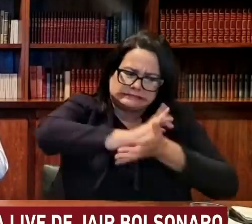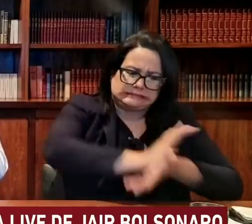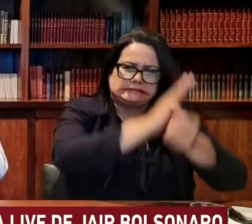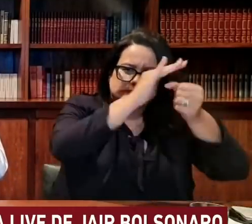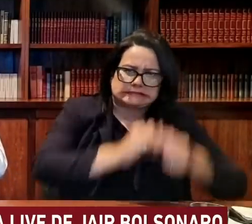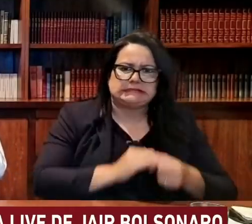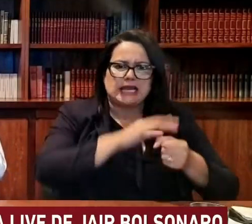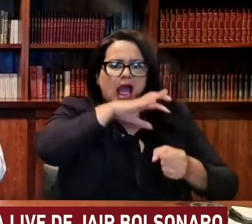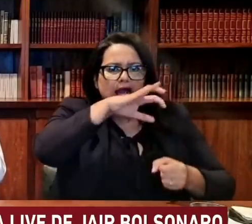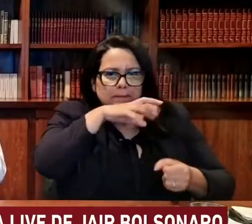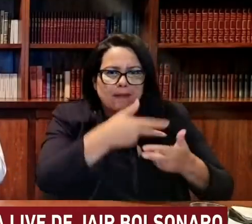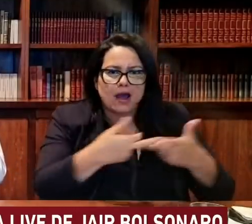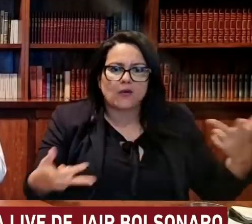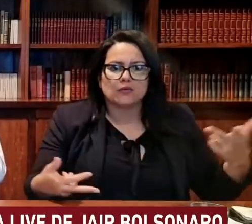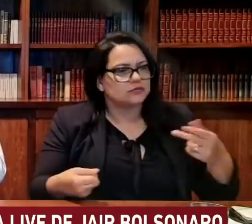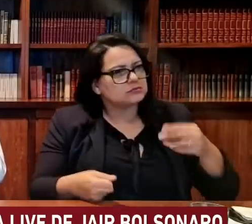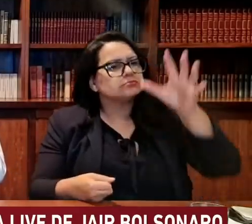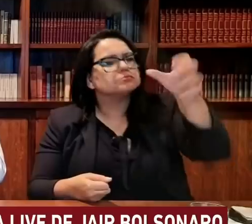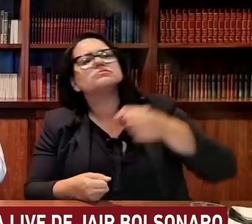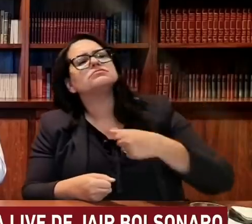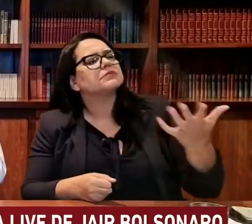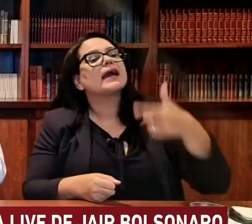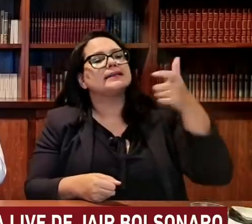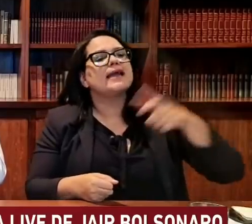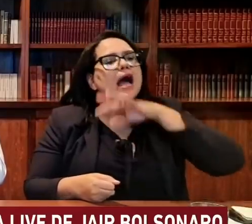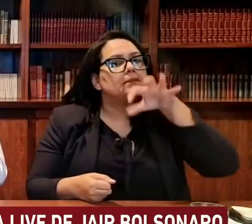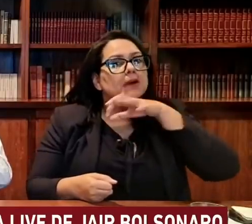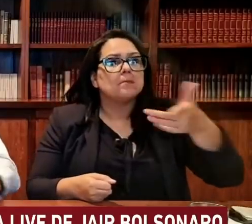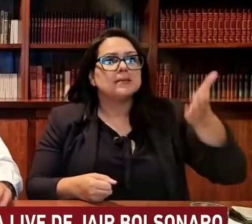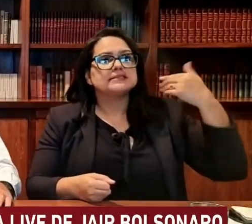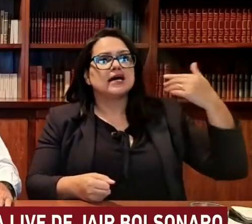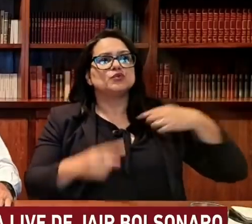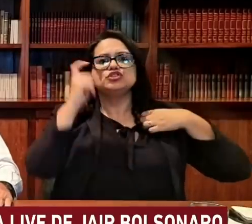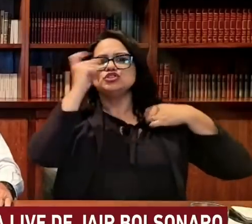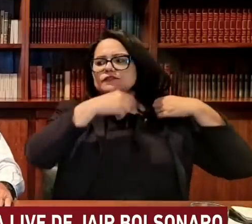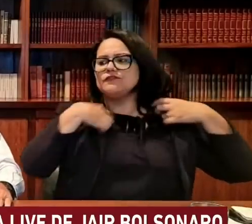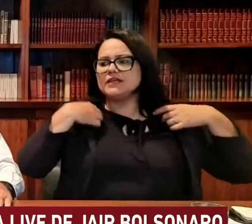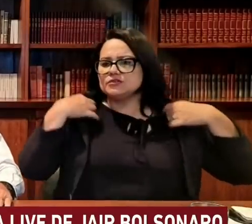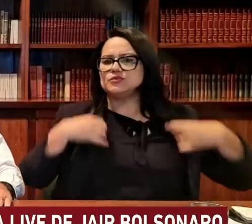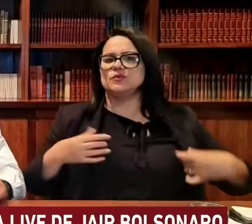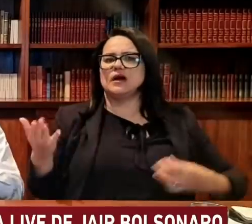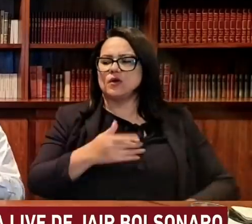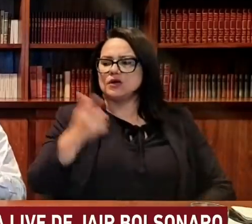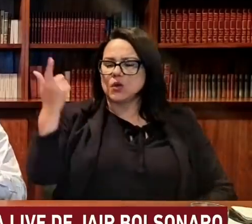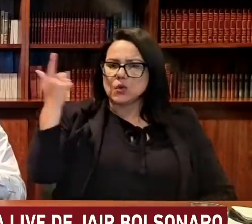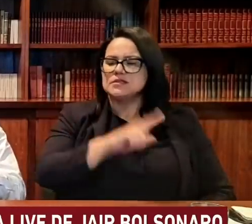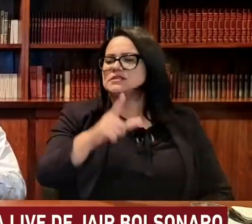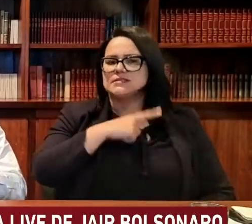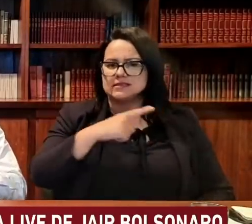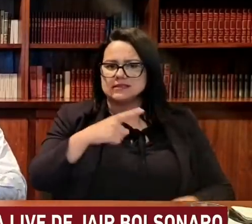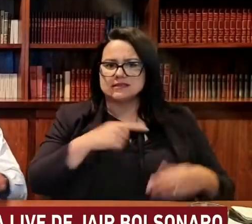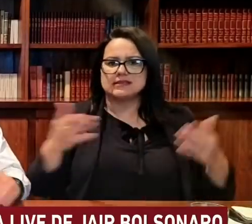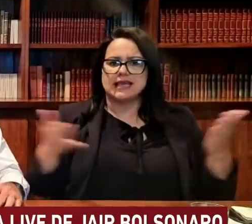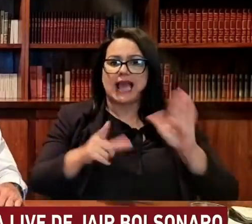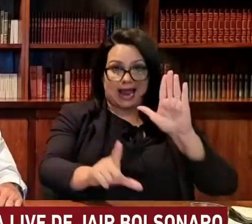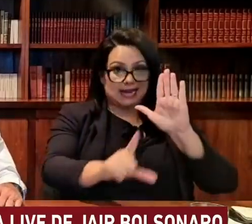animais. E muitas vezes quando a gente vai enquadrar essas pessoas para retirar o animal, era muito difícil porque não existia nenhuma lei. E hoje a gente tem isso, né? Que